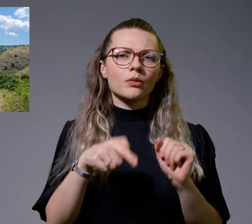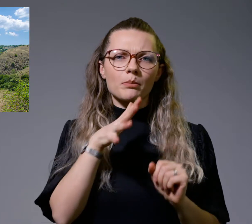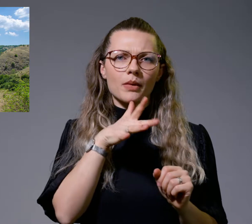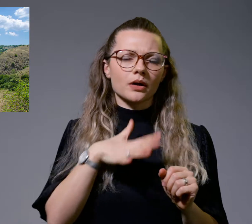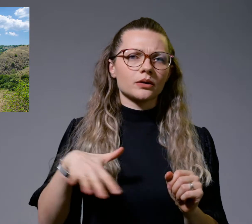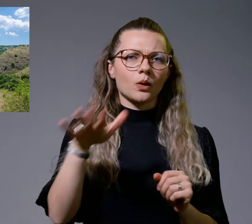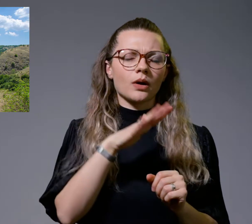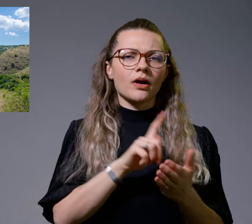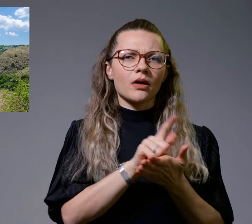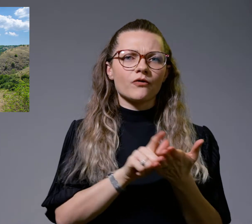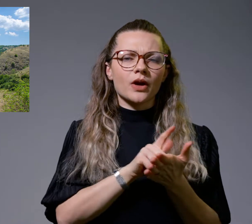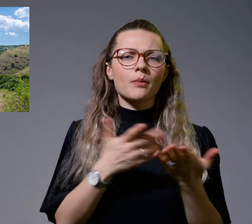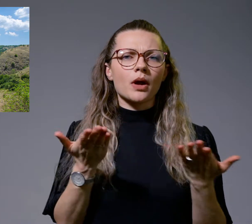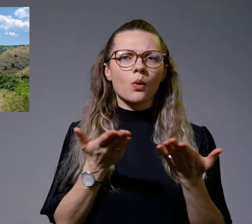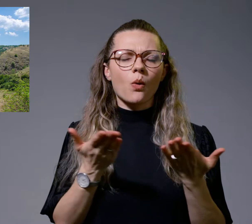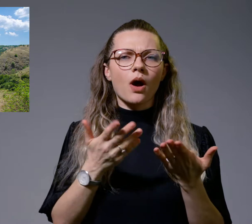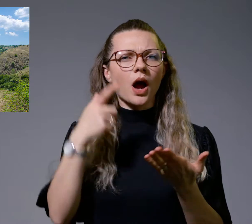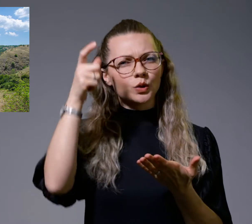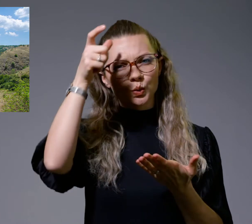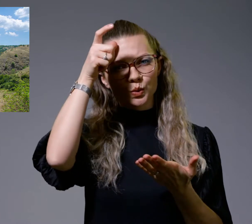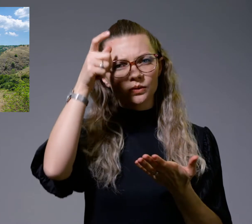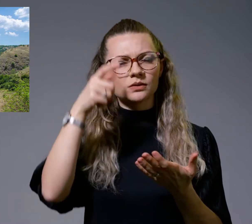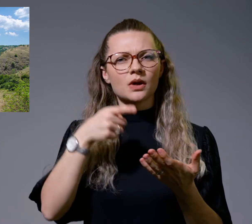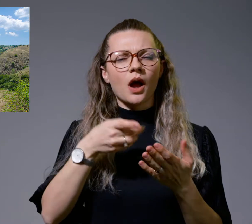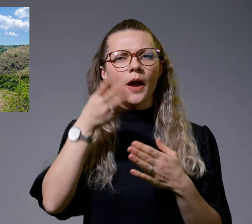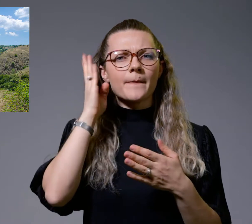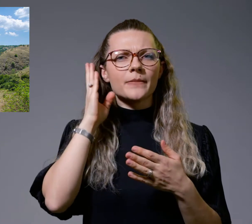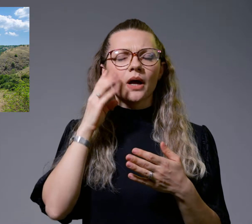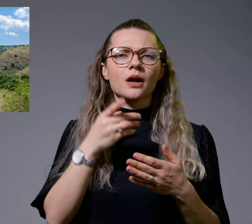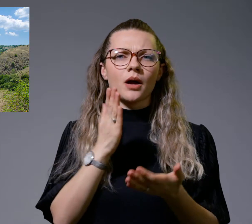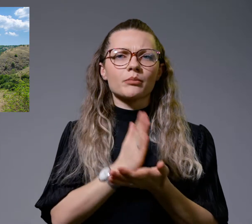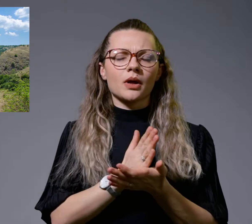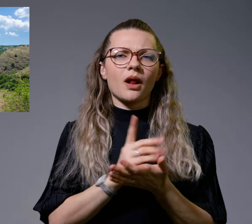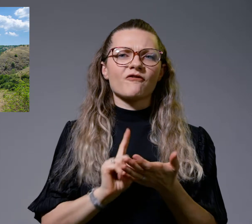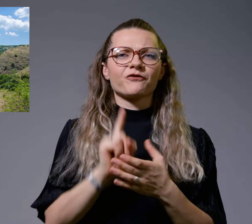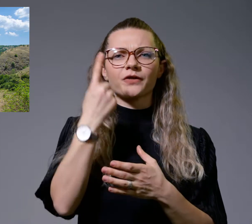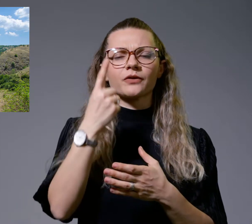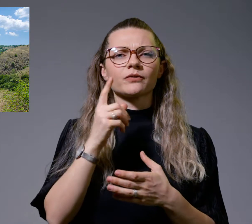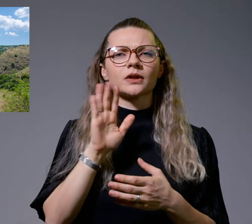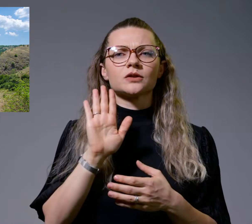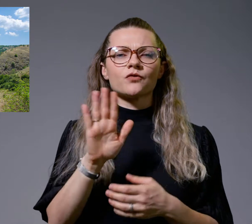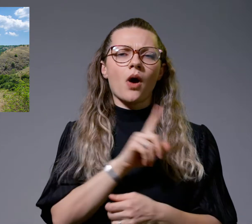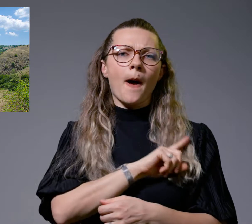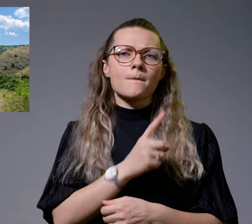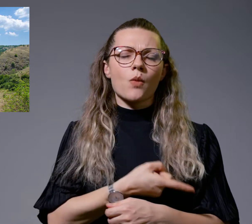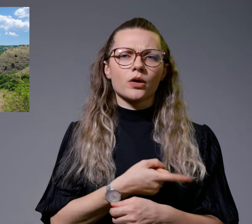во периодот кога Османлиската империја била на врвот на својата моќ. Самата